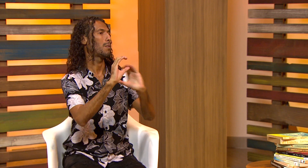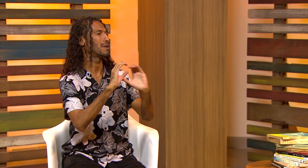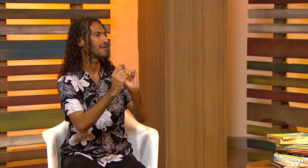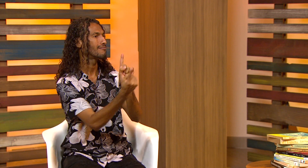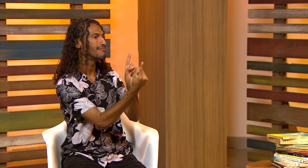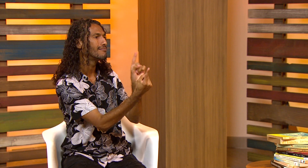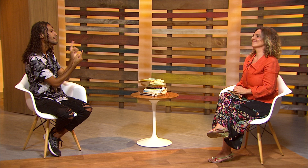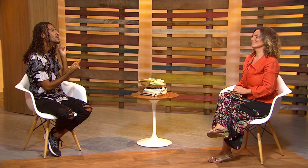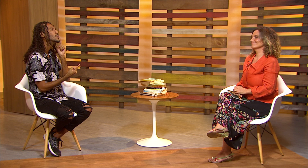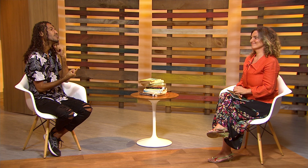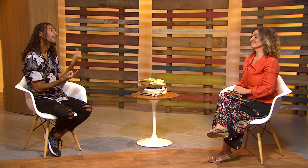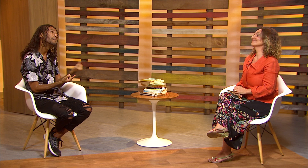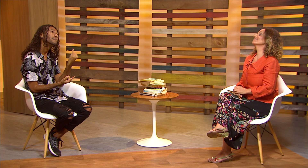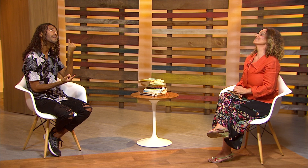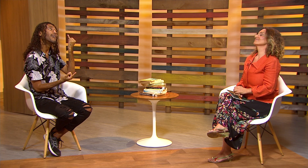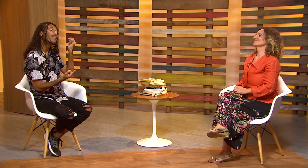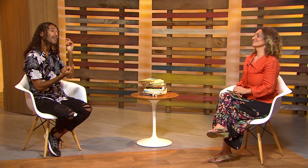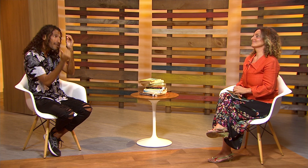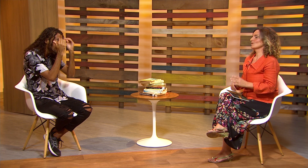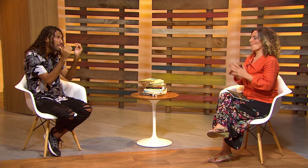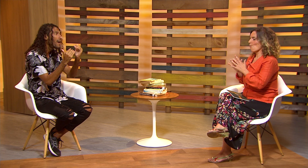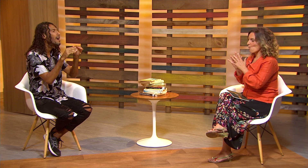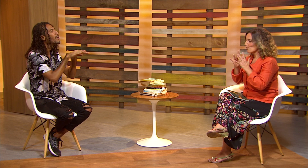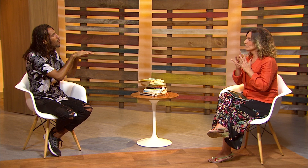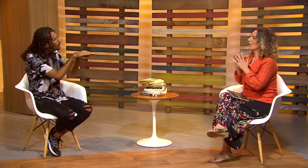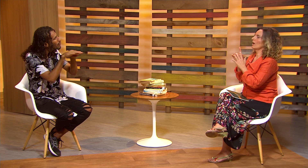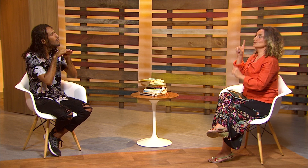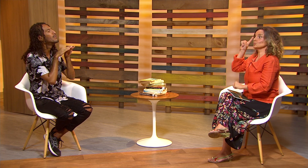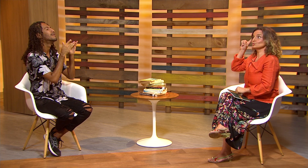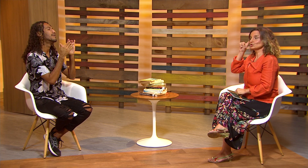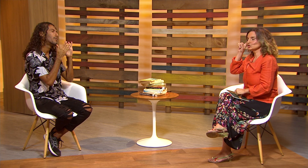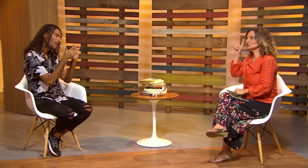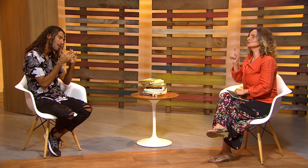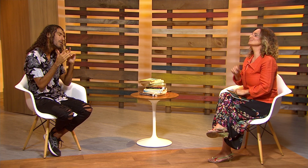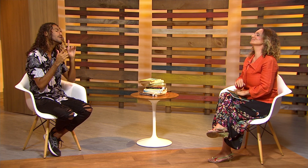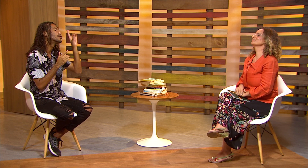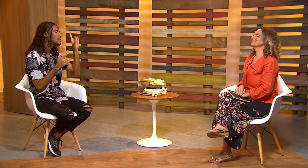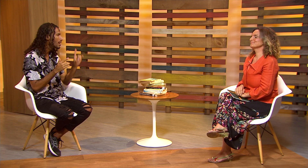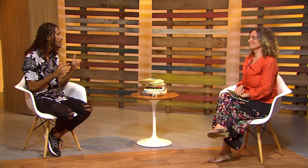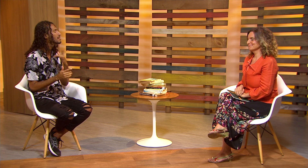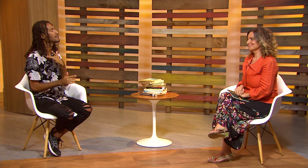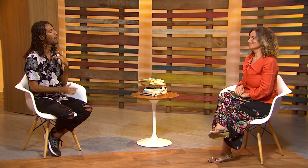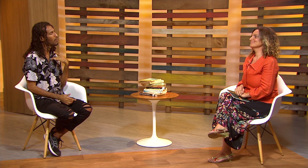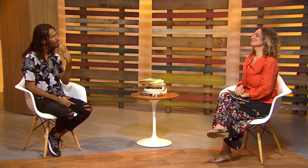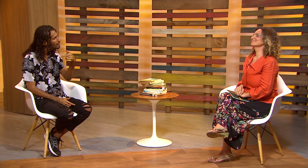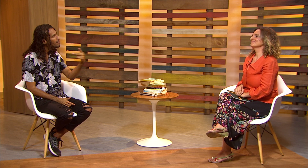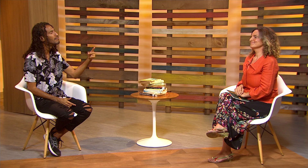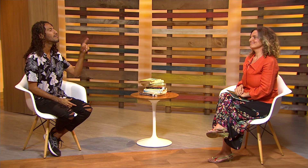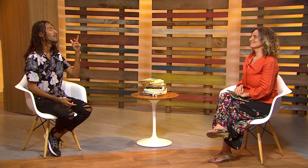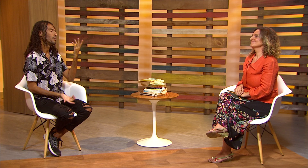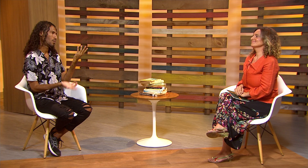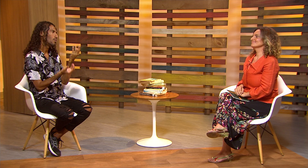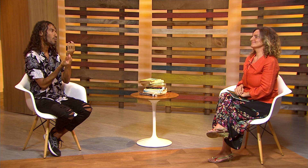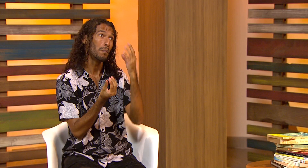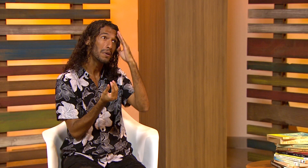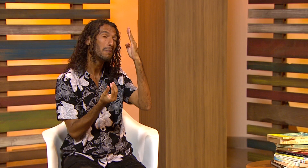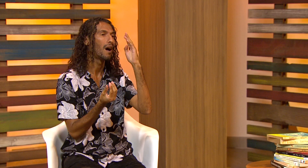né, conversando com os professores, né, sobre Convívio respeito, diário. isso, tendo contato, sobre os direitos que a gente